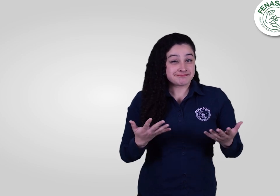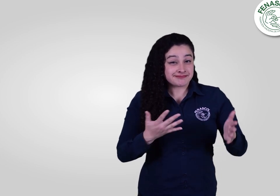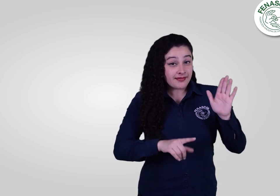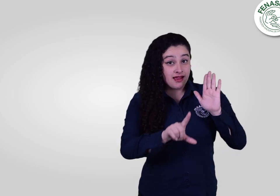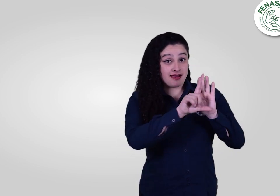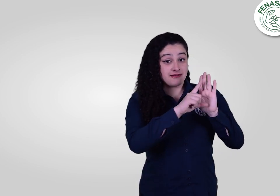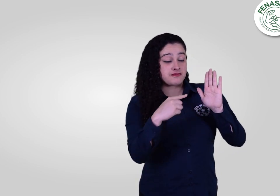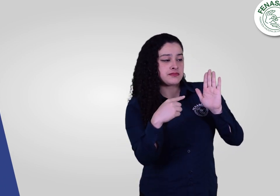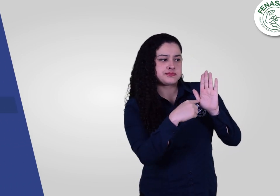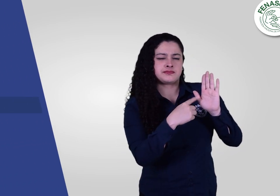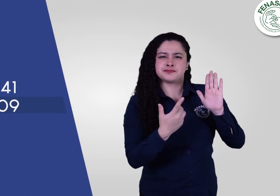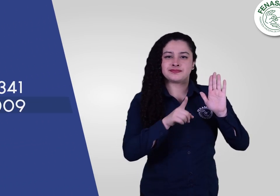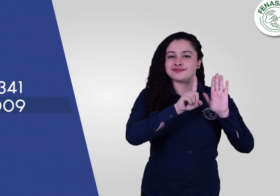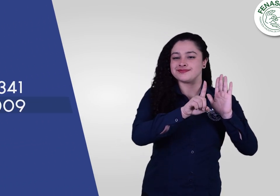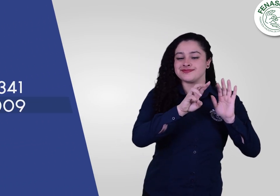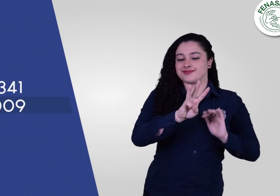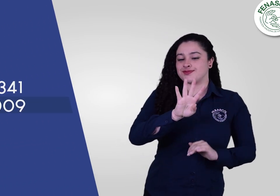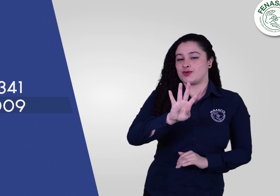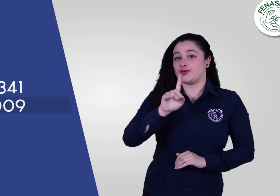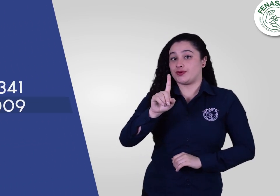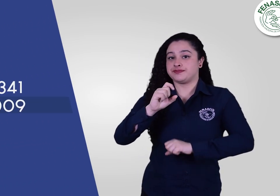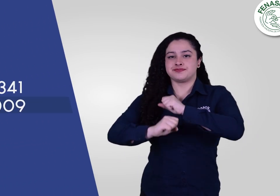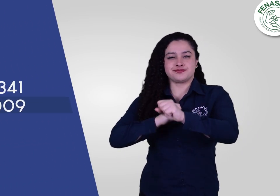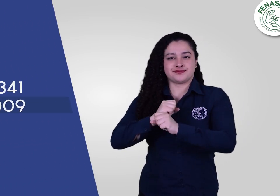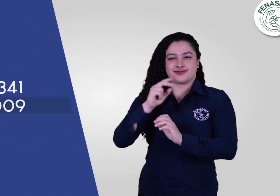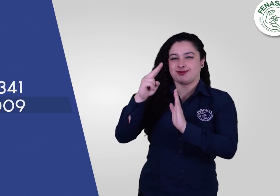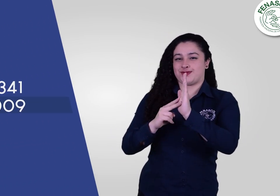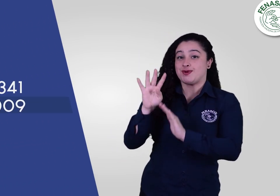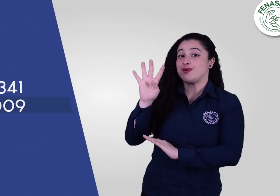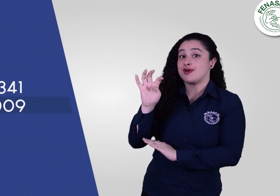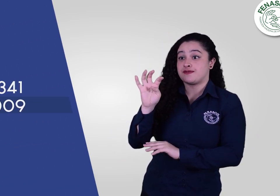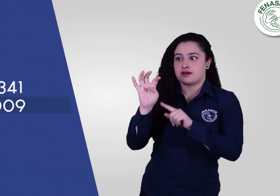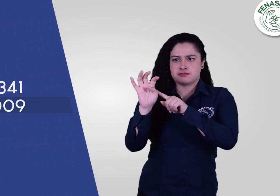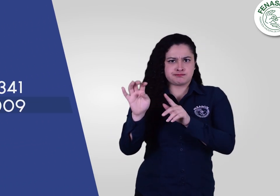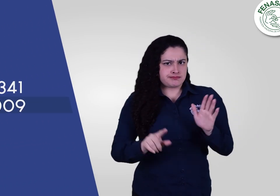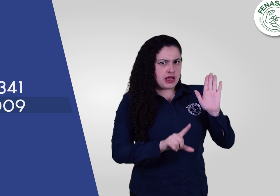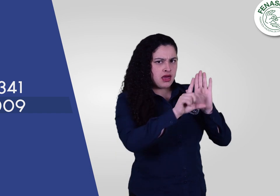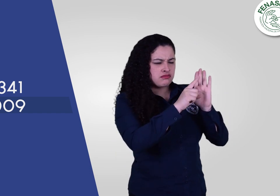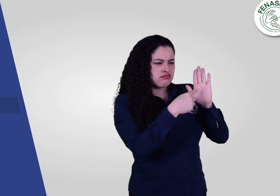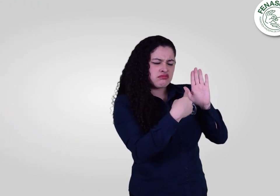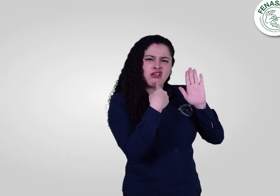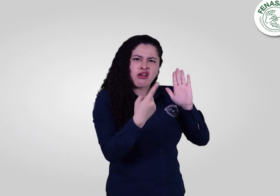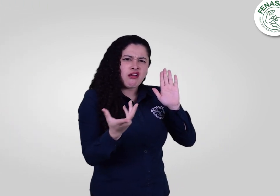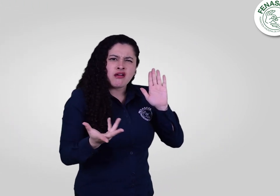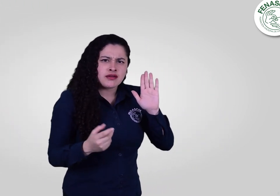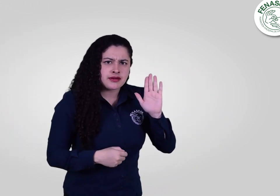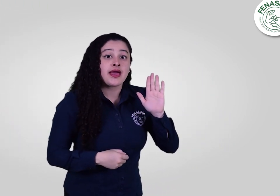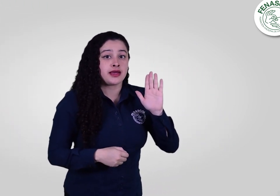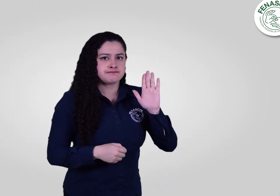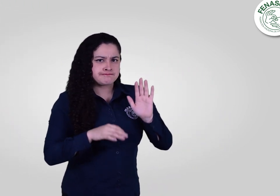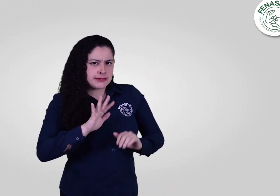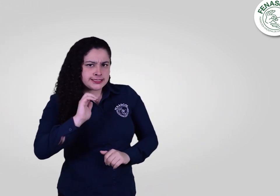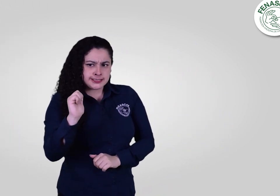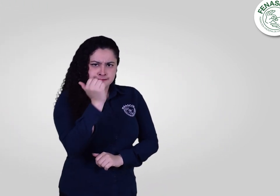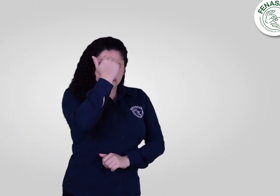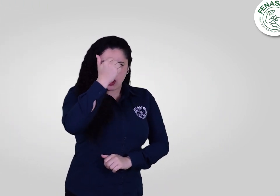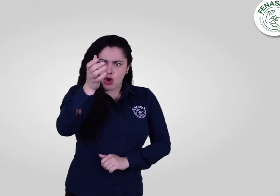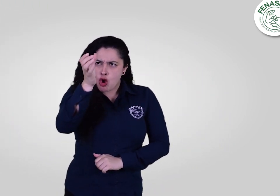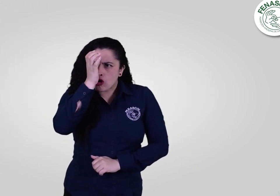acuerdo con las disposiciones de la ley 1341 de 2009 por la cual se definen principios y conceptos